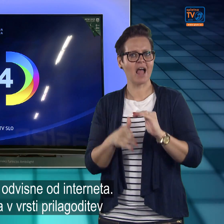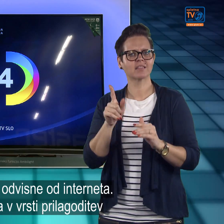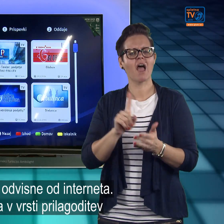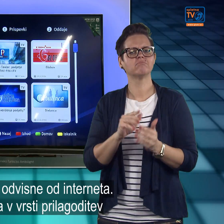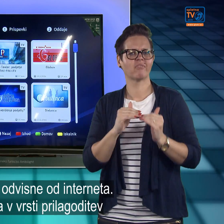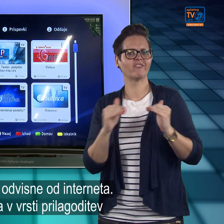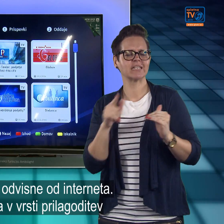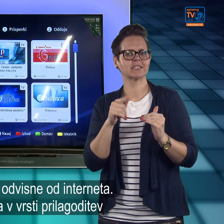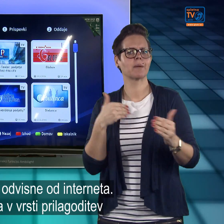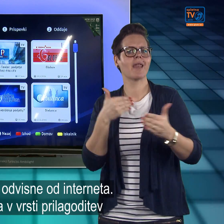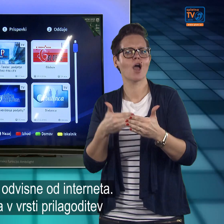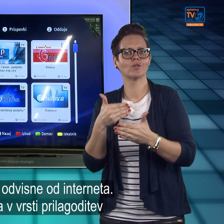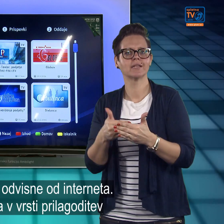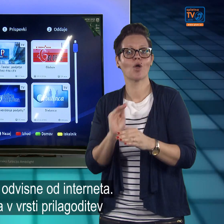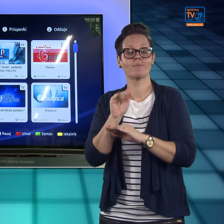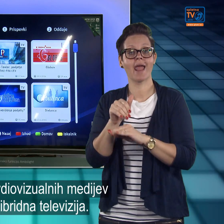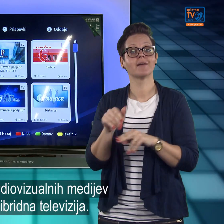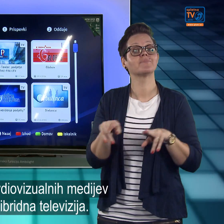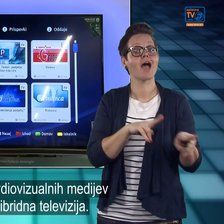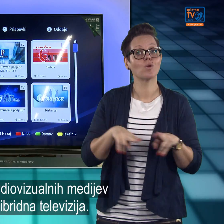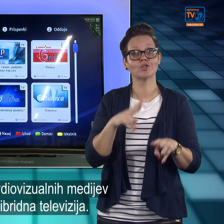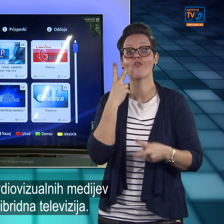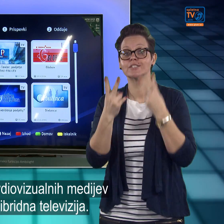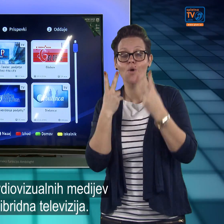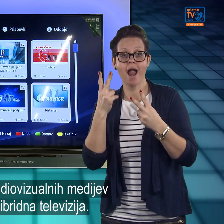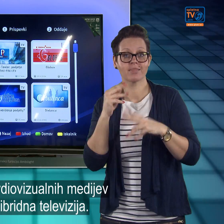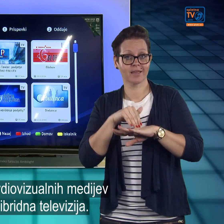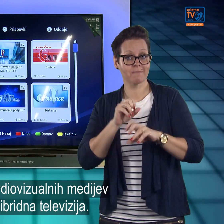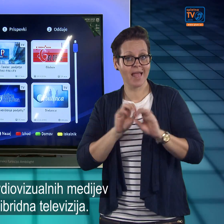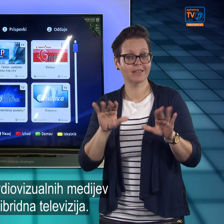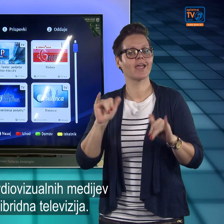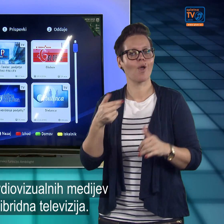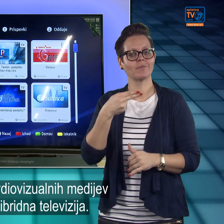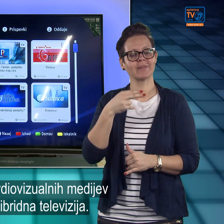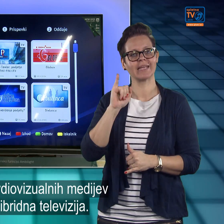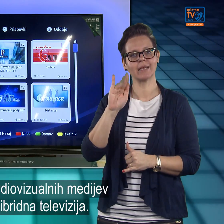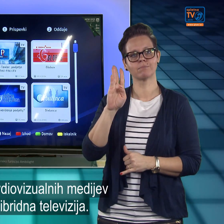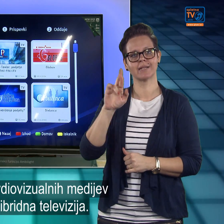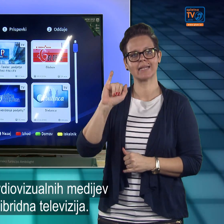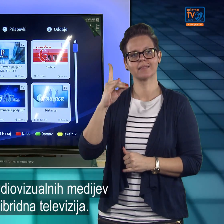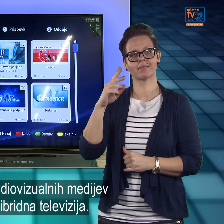Zadnja v vrsti prilagoditev prek avdiovizualnih medijev je hibridna televizija.